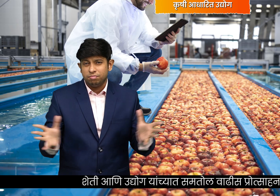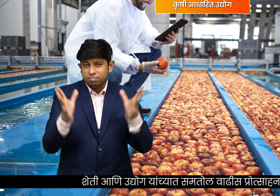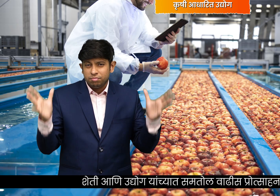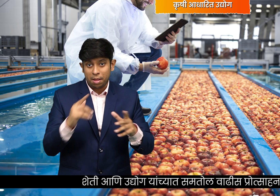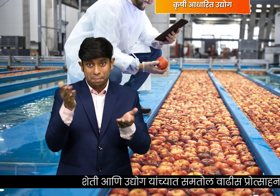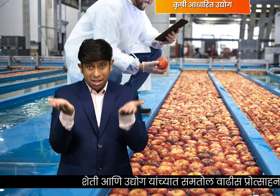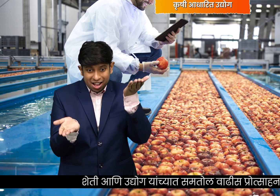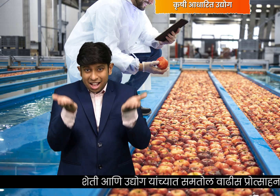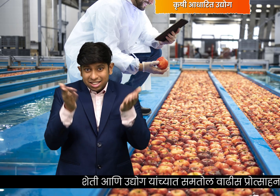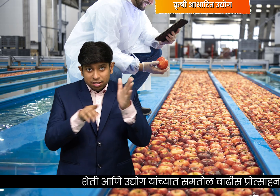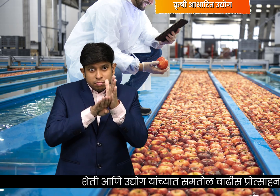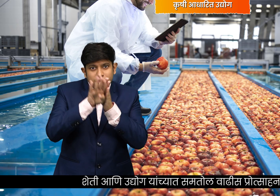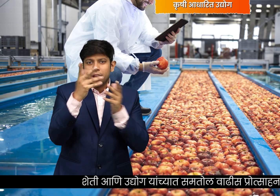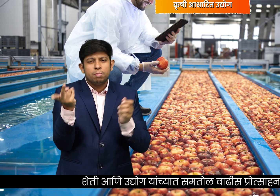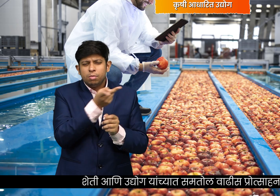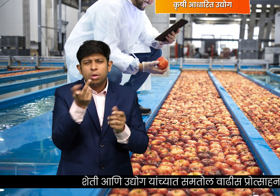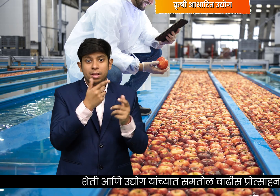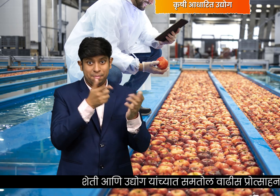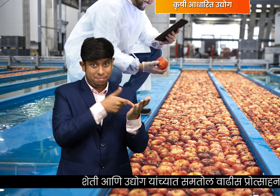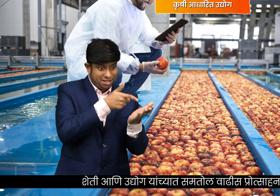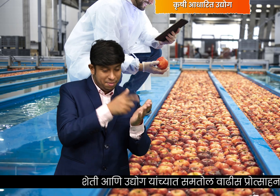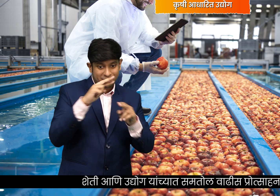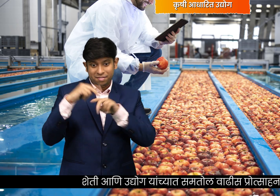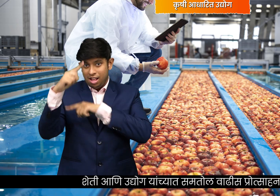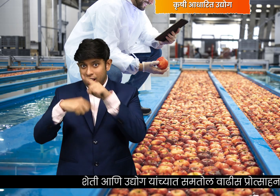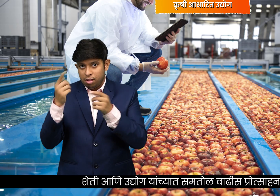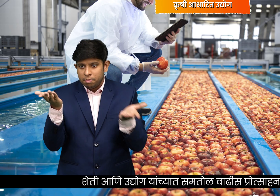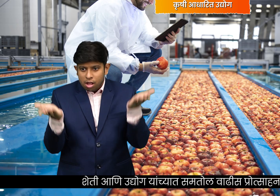शेती आणि उद्योग यांच्यात समतोल वाढीस प्रोत्साहन देणे.